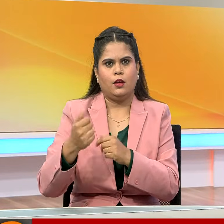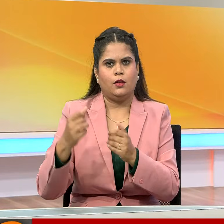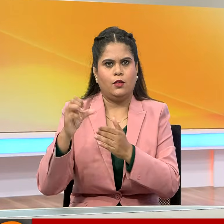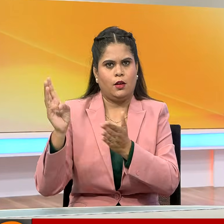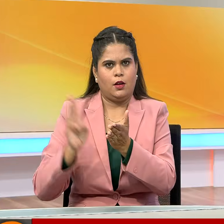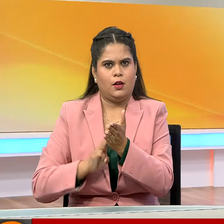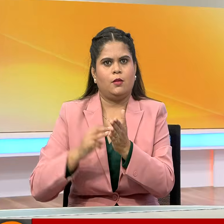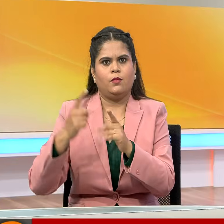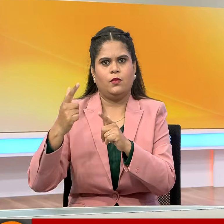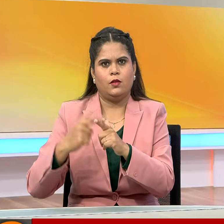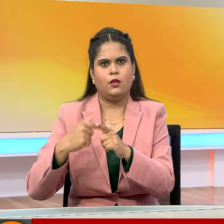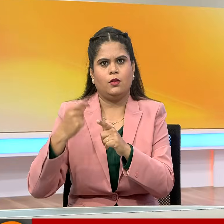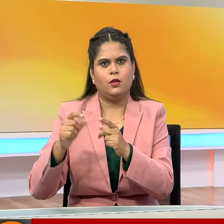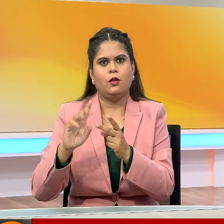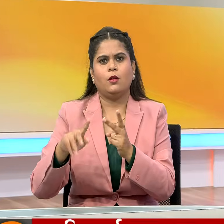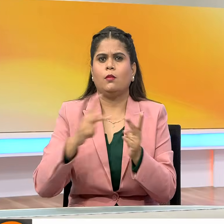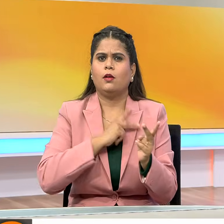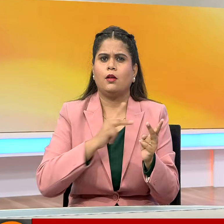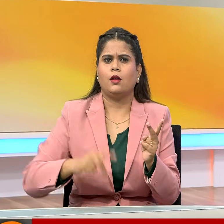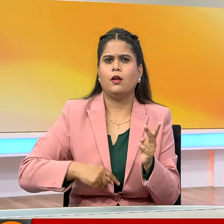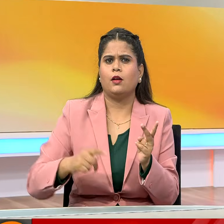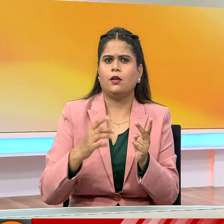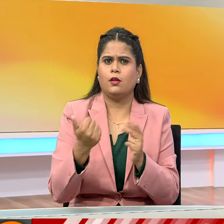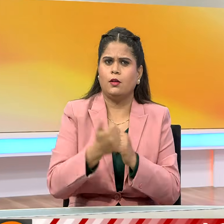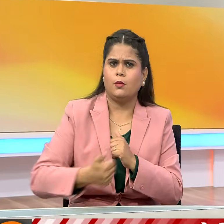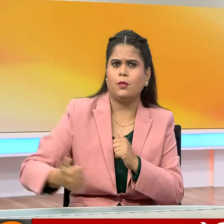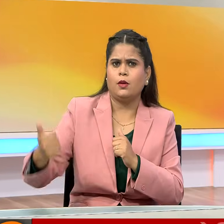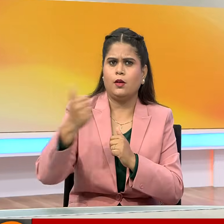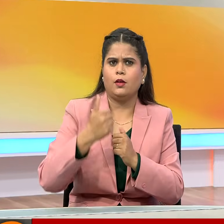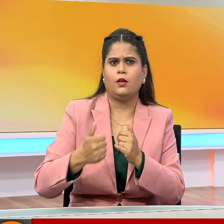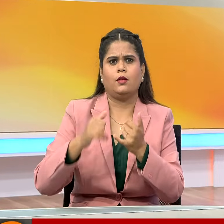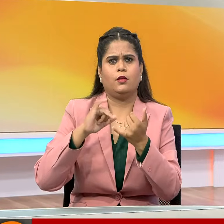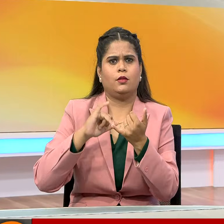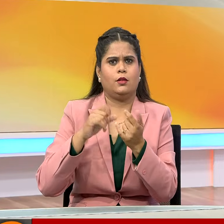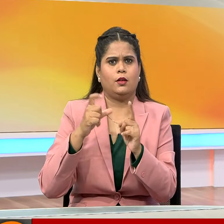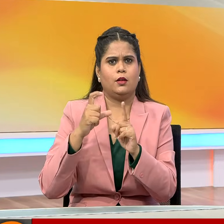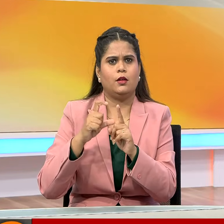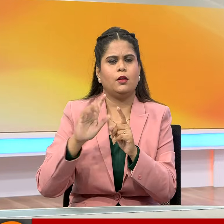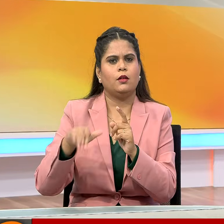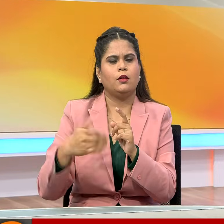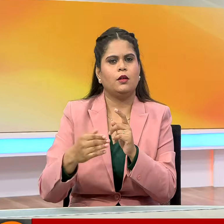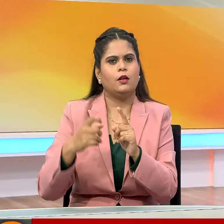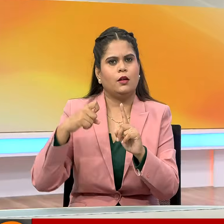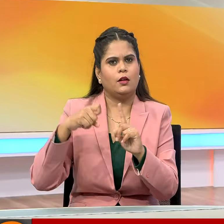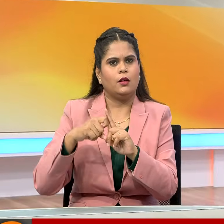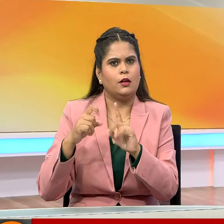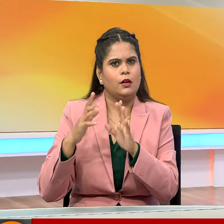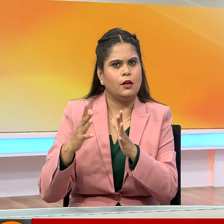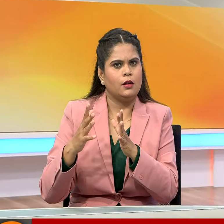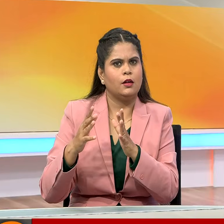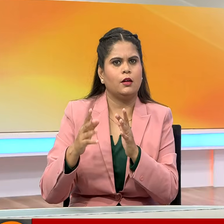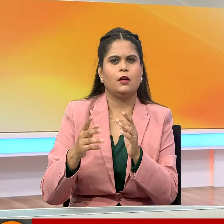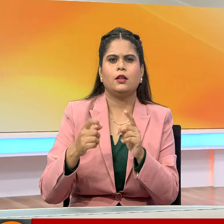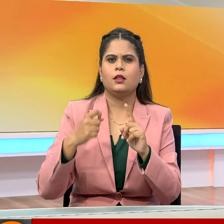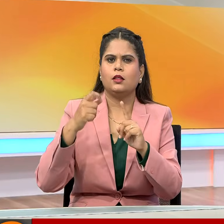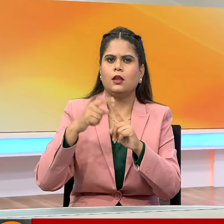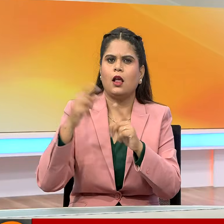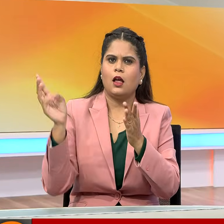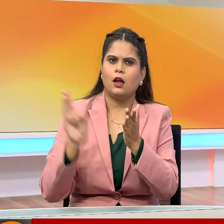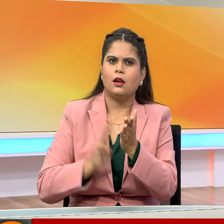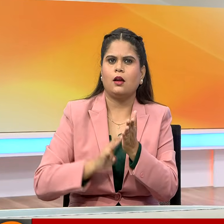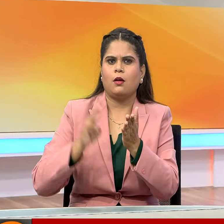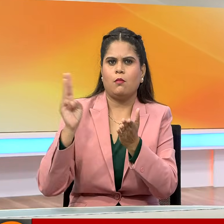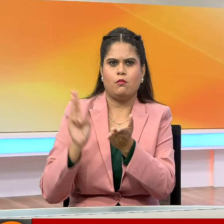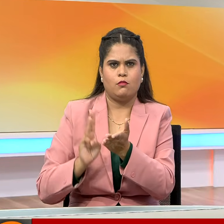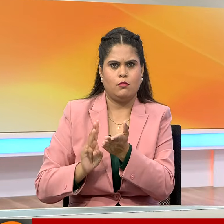कर्नाटक के उप मुख्यमंत्री डीके शिवकुमार, केरल के मुख्यमंत्री वीडी सतीशन, तेलंगाना के उप मुख्यमंत्री मल्लू